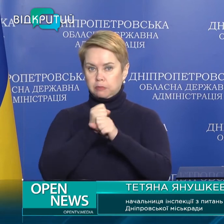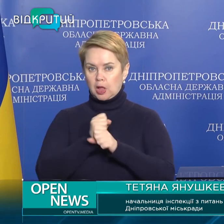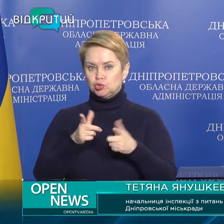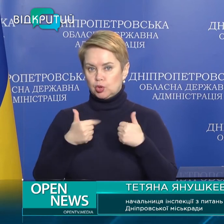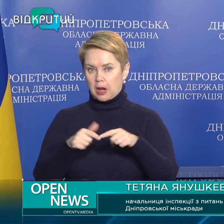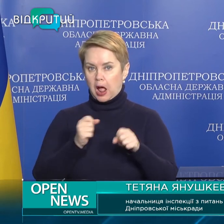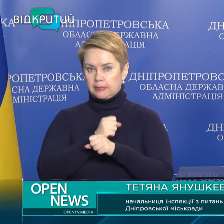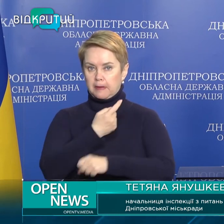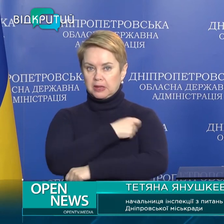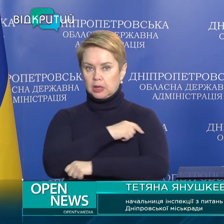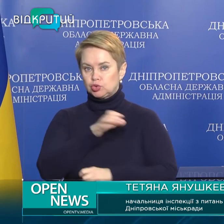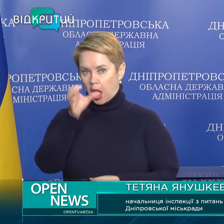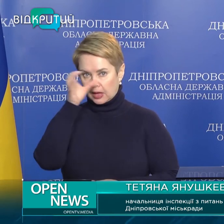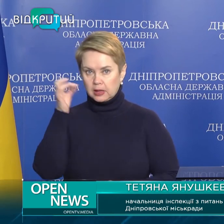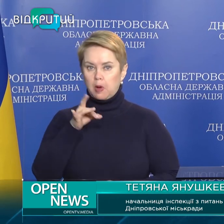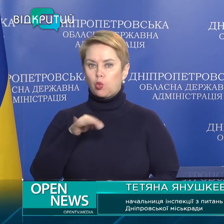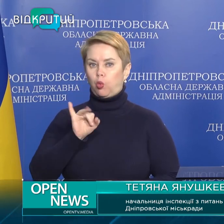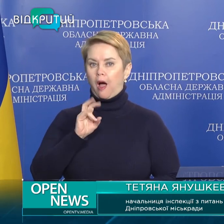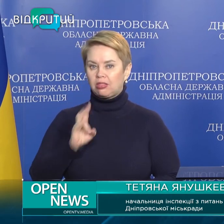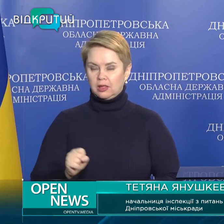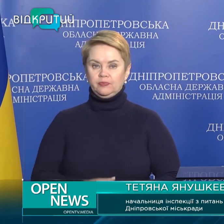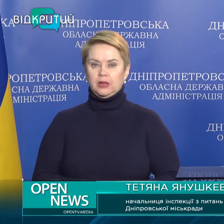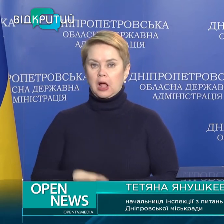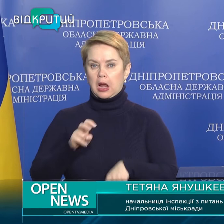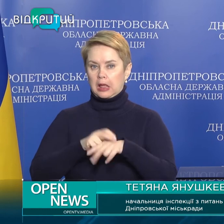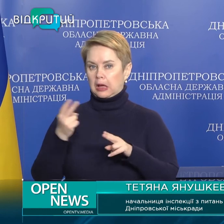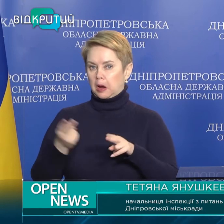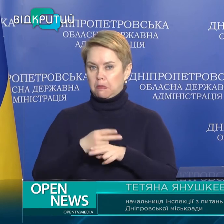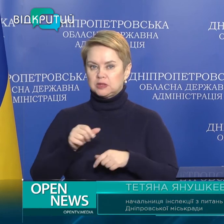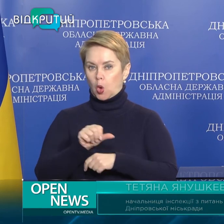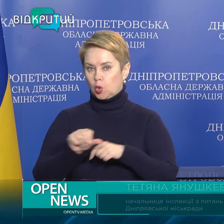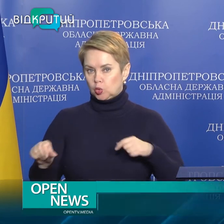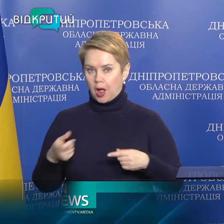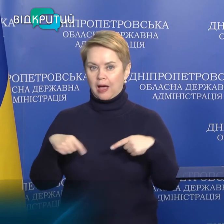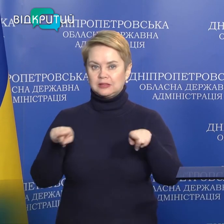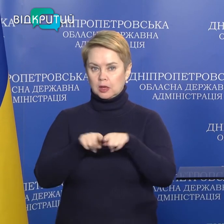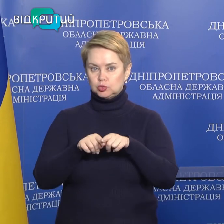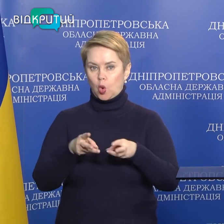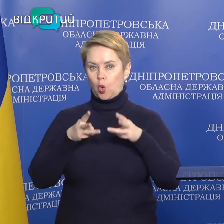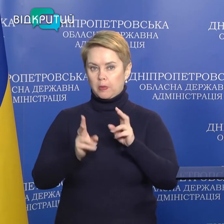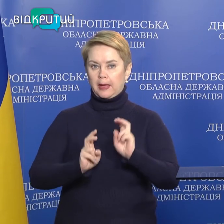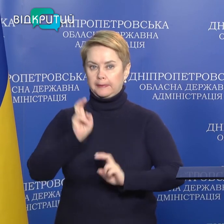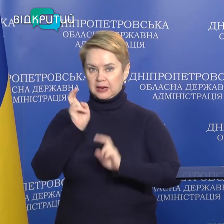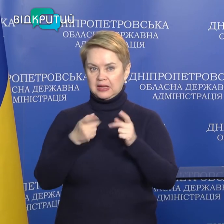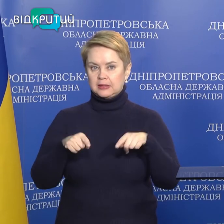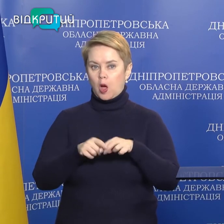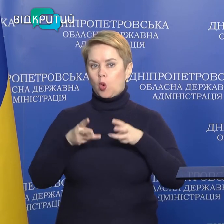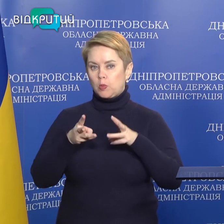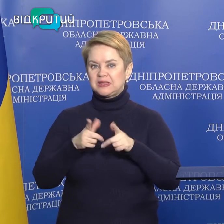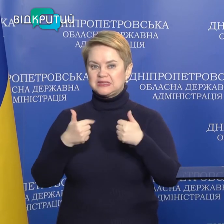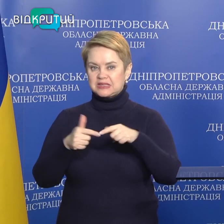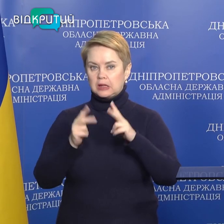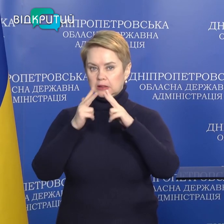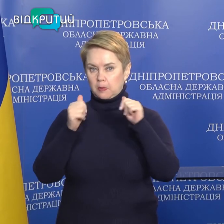мережі, аптека медичної академії «РУАН», лікарі без кордонів, а також комунальні підприємства та комунальні